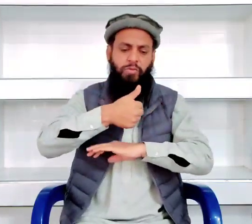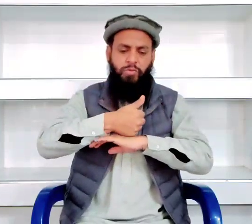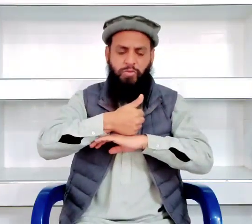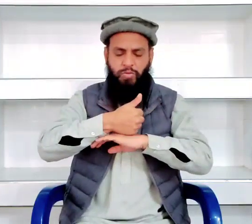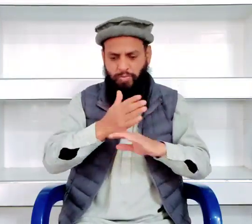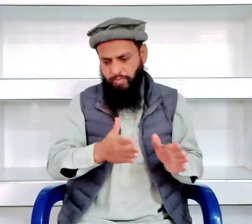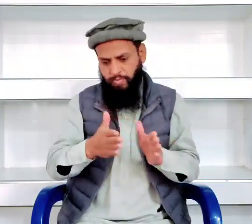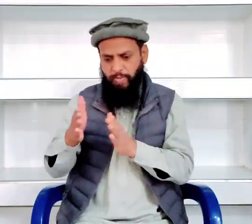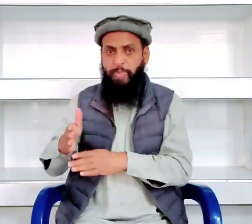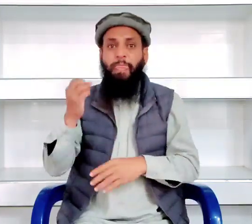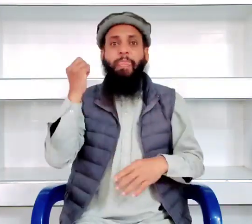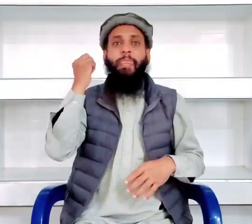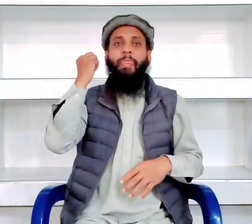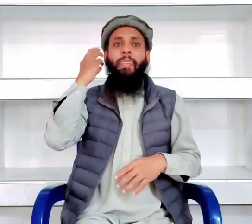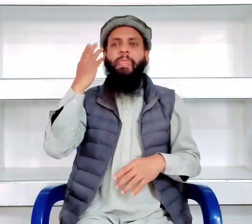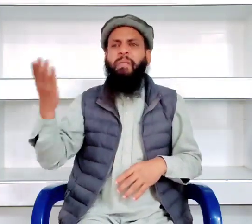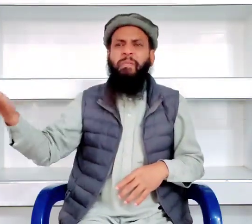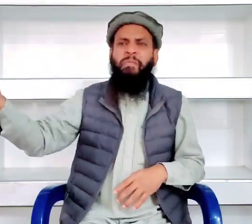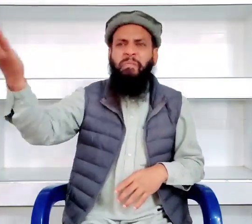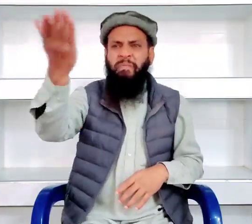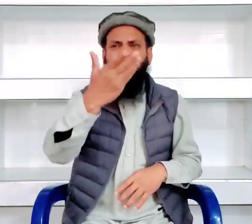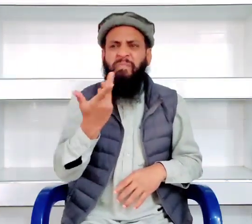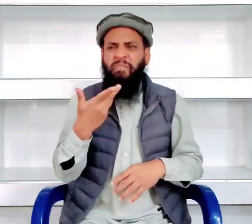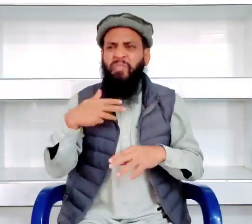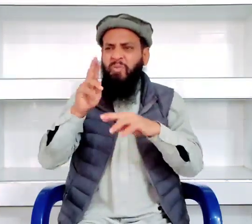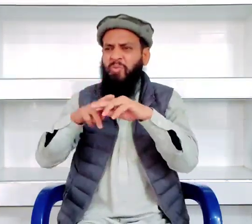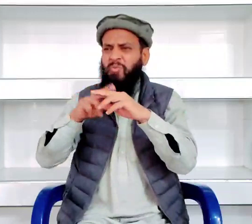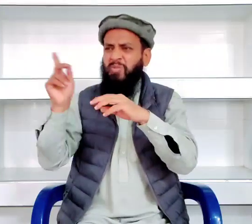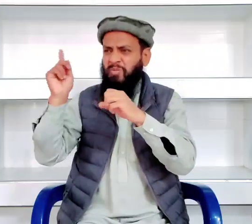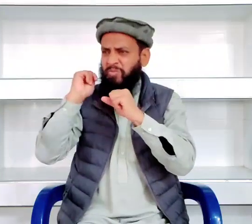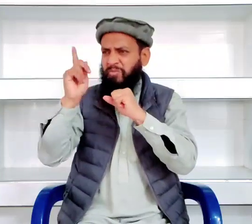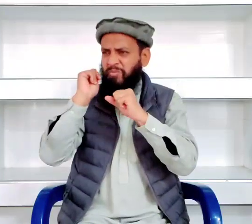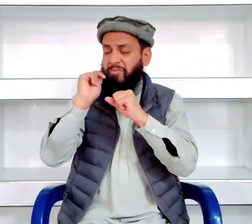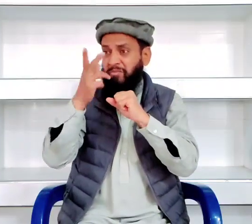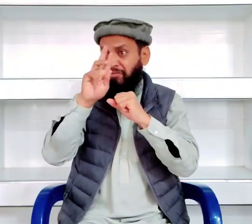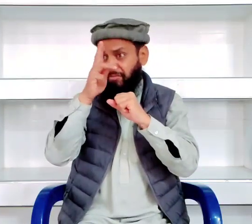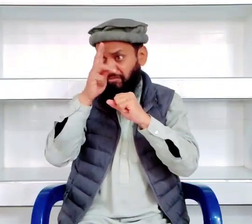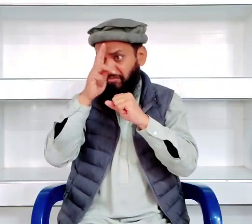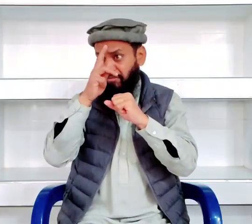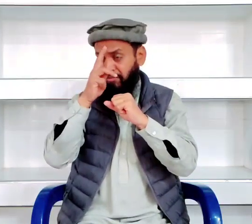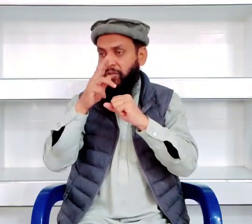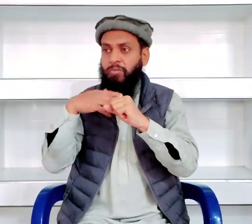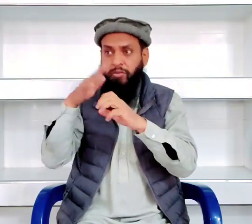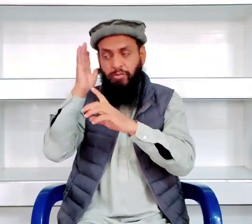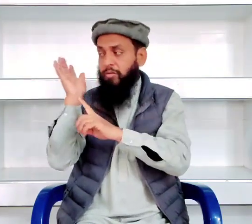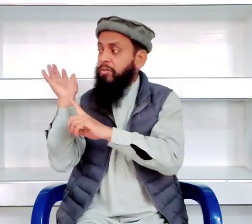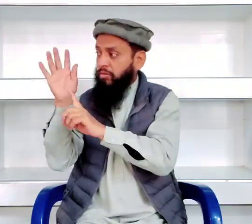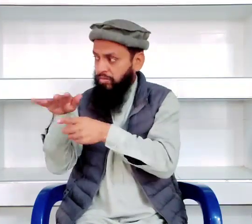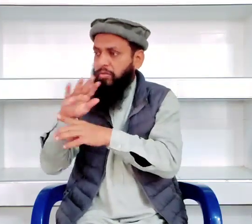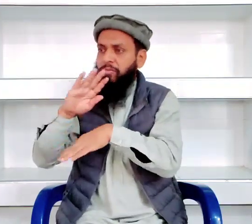بھائی اگر کوئی آدمی کسی کو کسی مسئلے کی سمجھ نہیں لگی یا کوئی بہانہ نظر آتا ہے وضاحت چند ہے